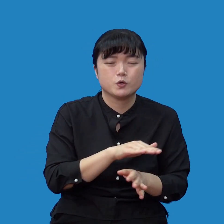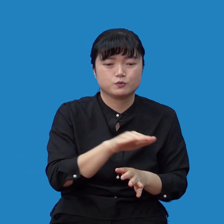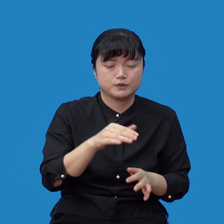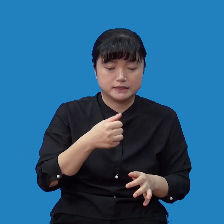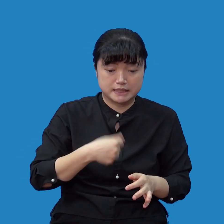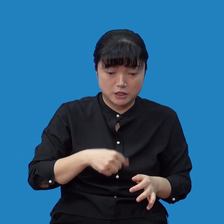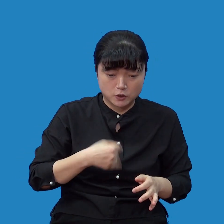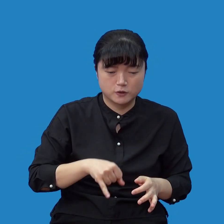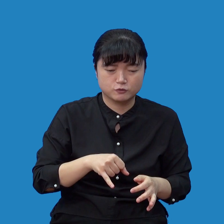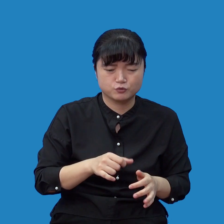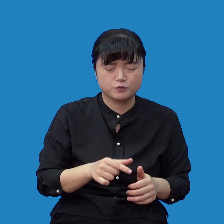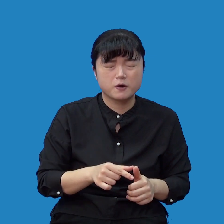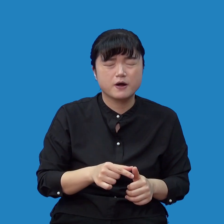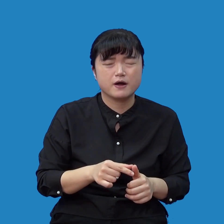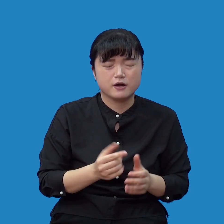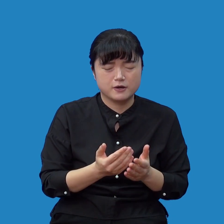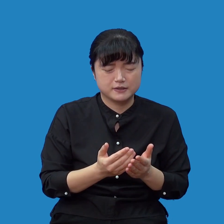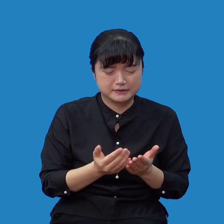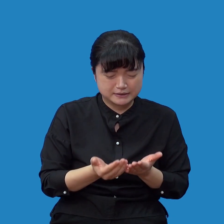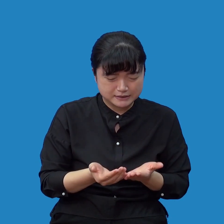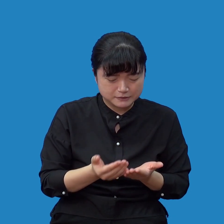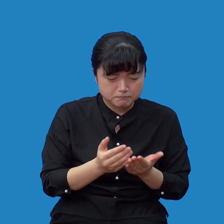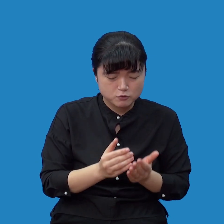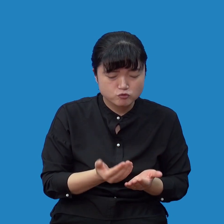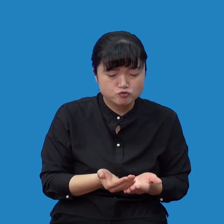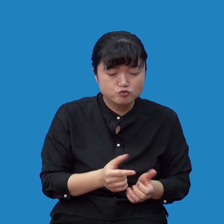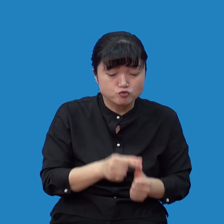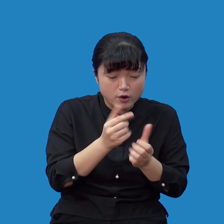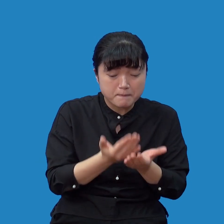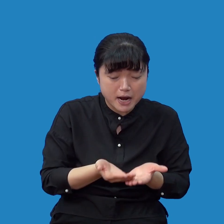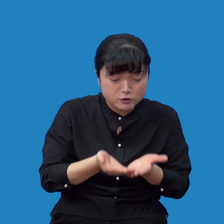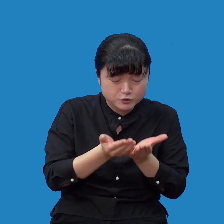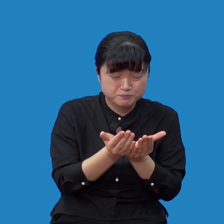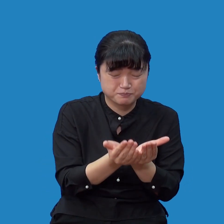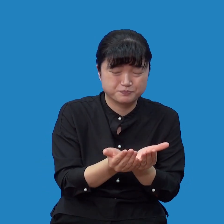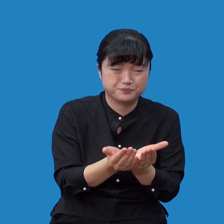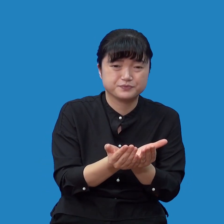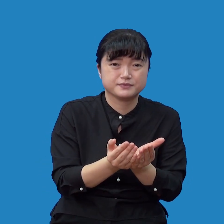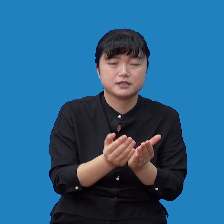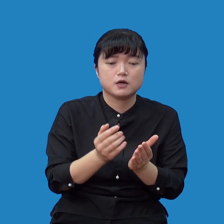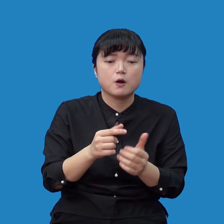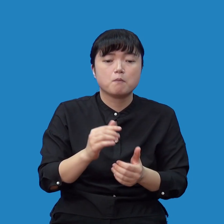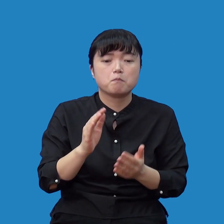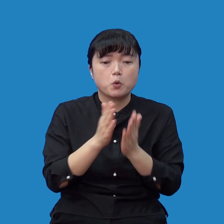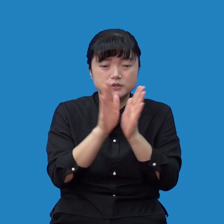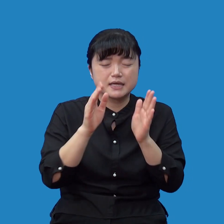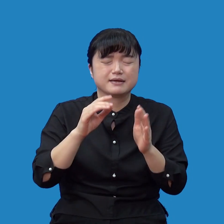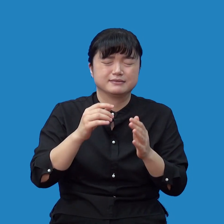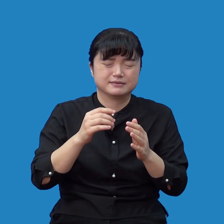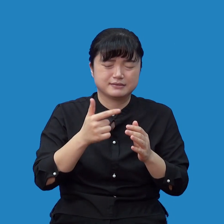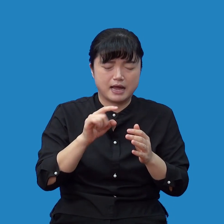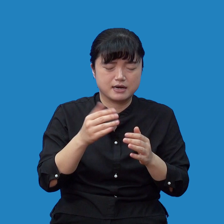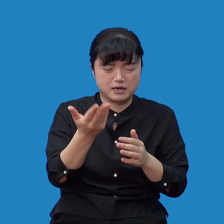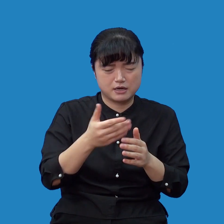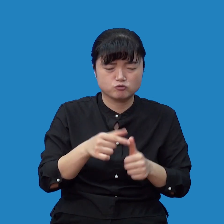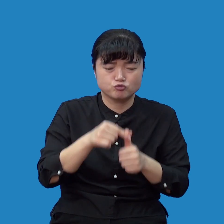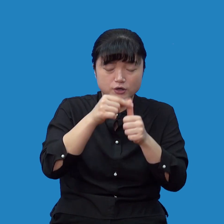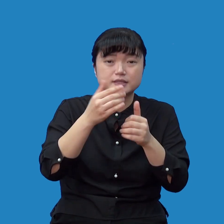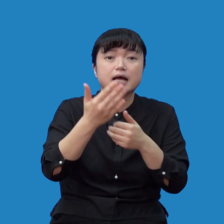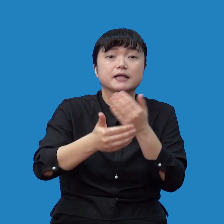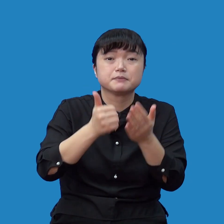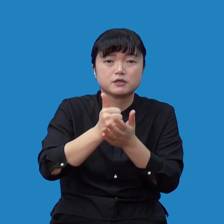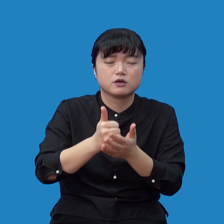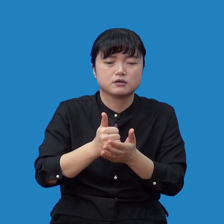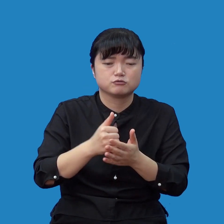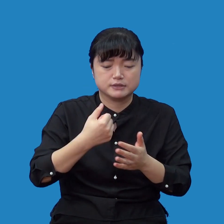되신 그리스도께 담아 보낼 때 모세를 나일에서 건져내신 하나님께서 우리 자녀들도 험한 세상의 물결